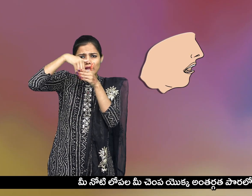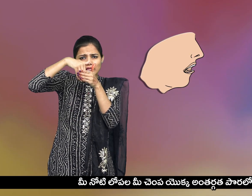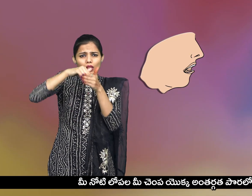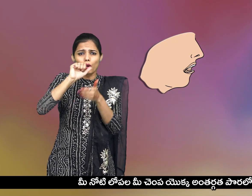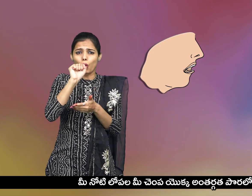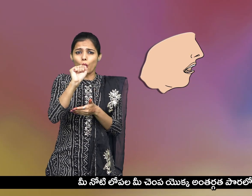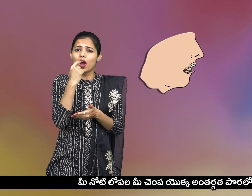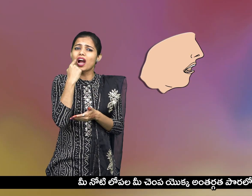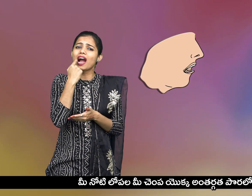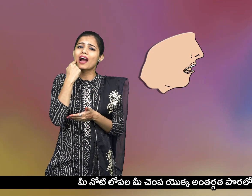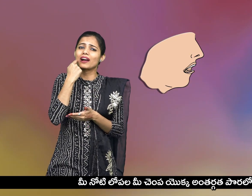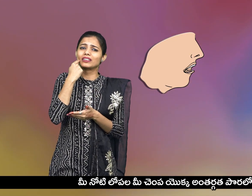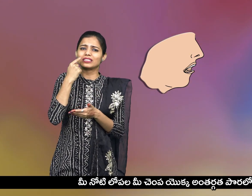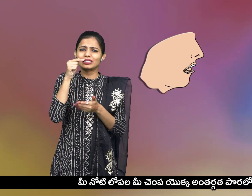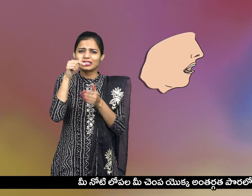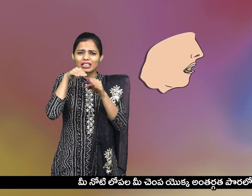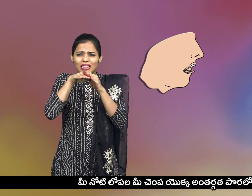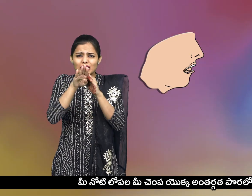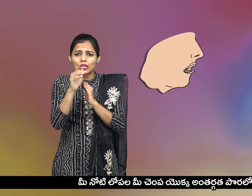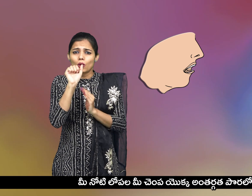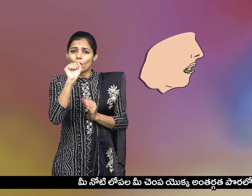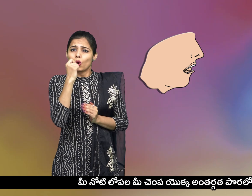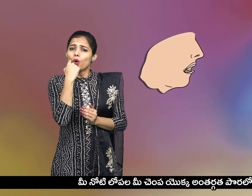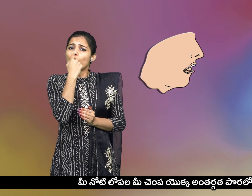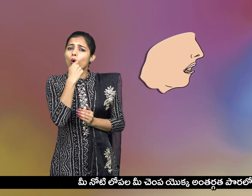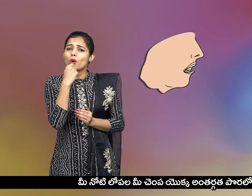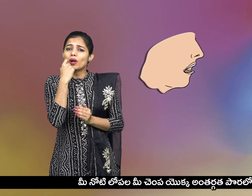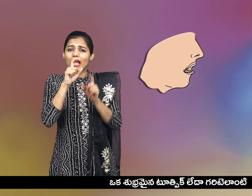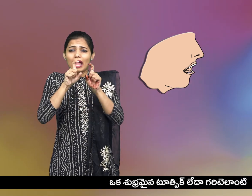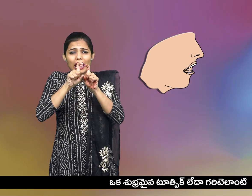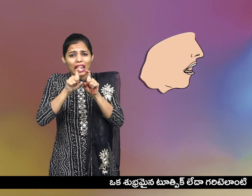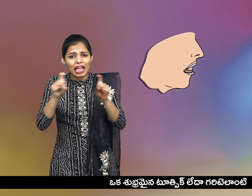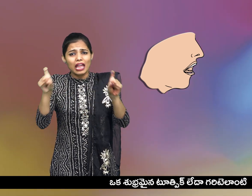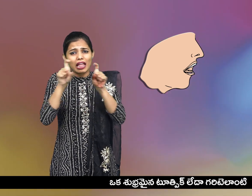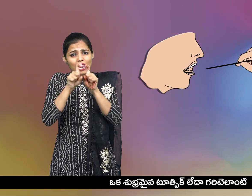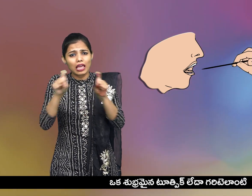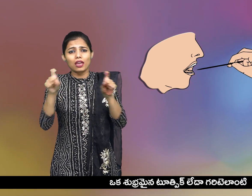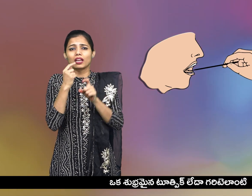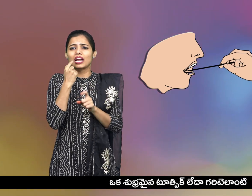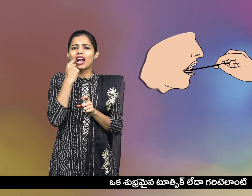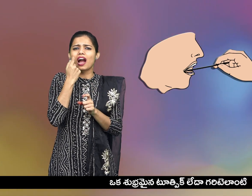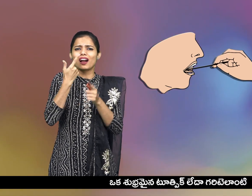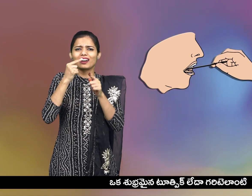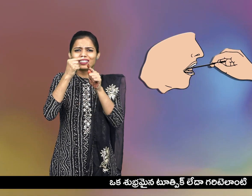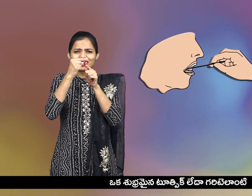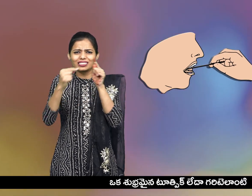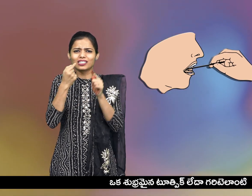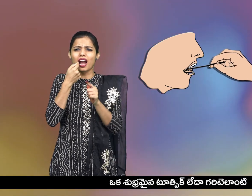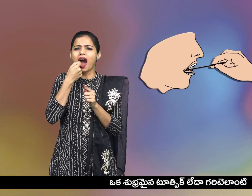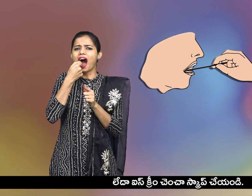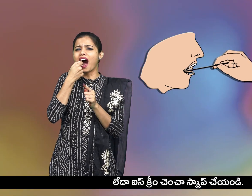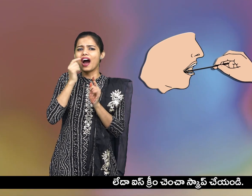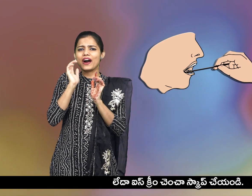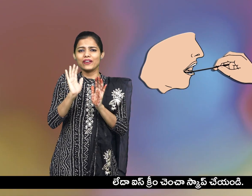లోపల మీ చెంప యొక్క అంతర్గత పొరలో కొద్దిగా ఒక శుభ్రమైన టూత్పిక్ లేదా గరిటె లాంటి లేదా ఐస్